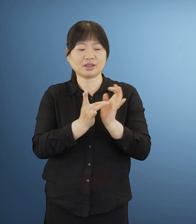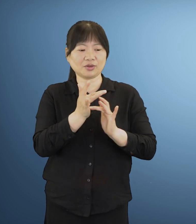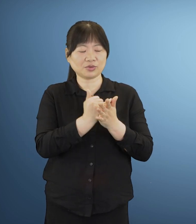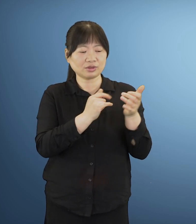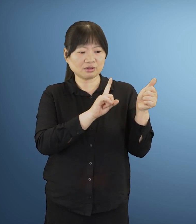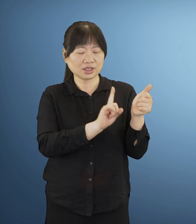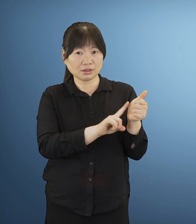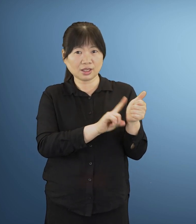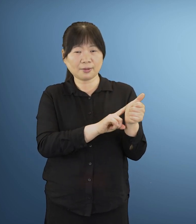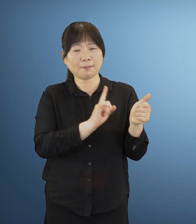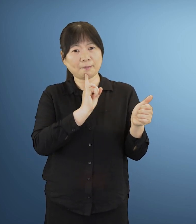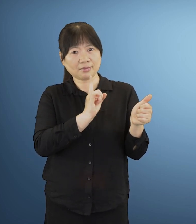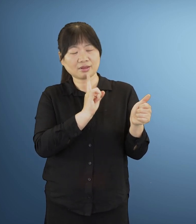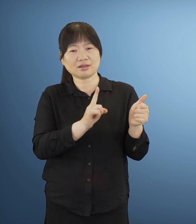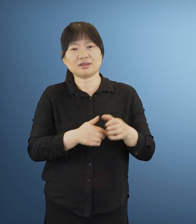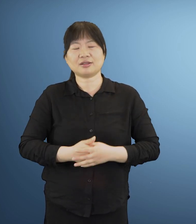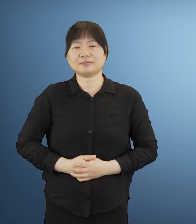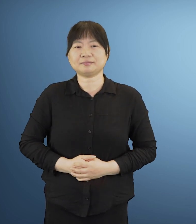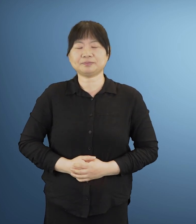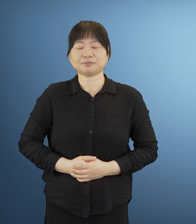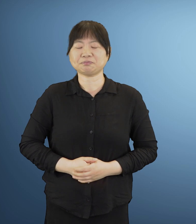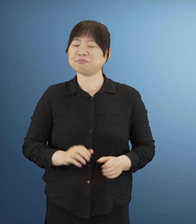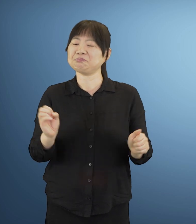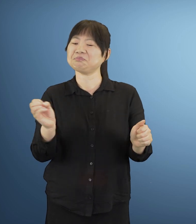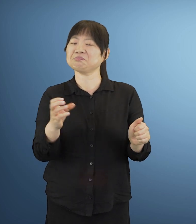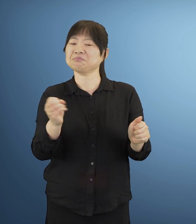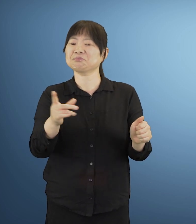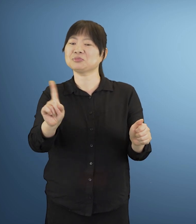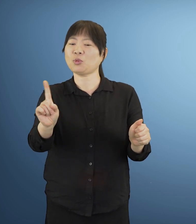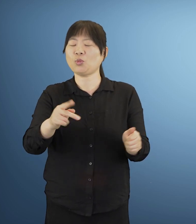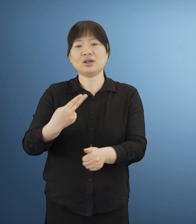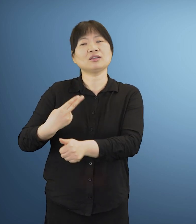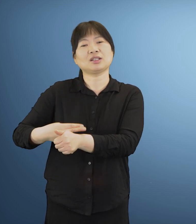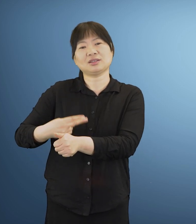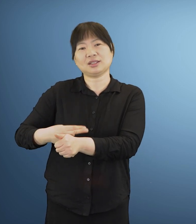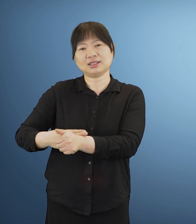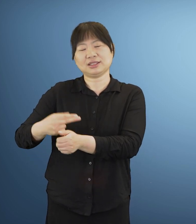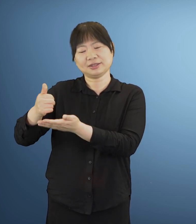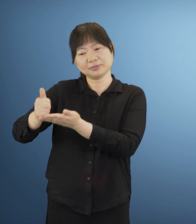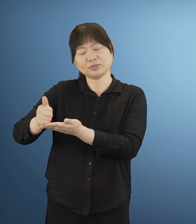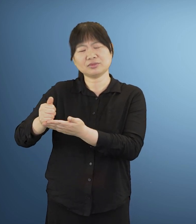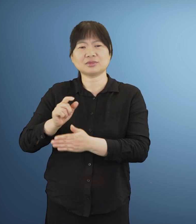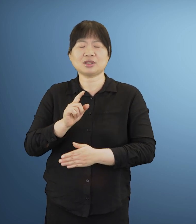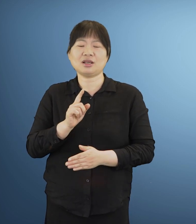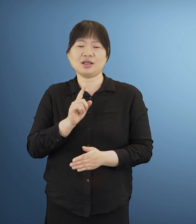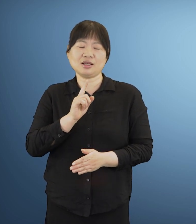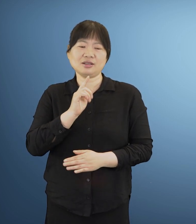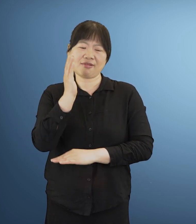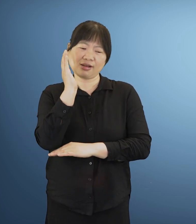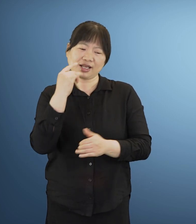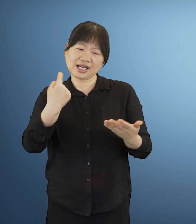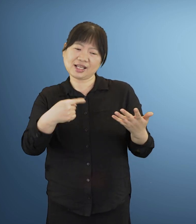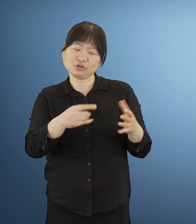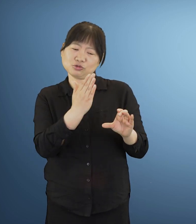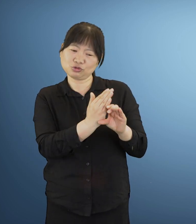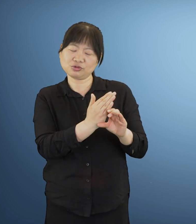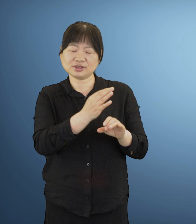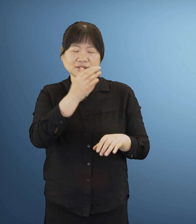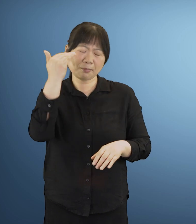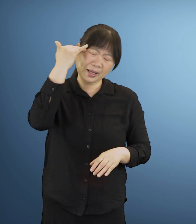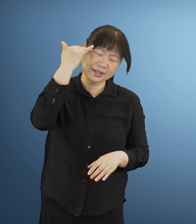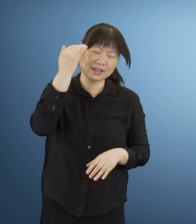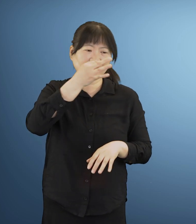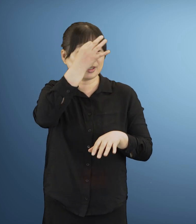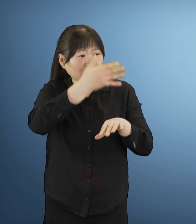예수님에게 넌지시 이렇게 얘기를 하는 거예요. 선생님, 저 말씀 중에 죄송한데 저 밖에